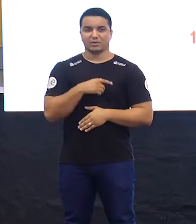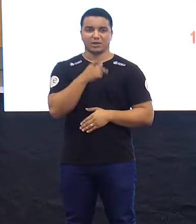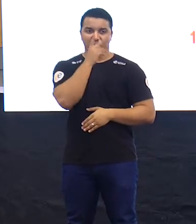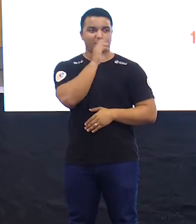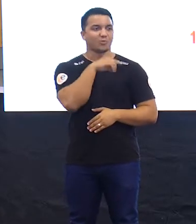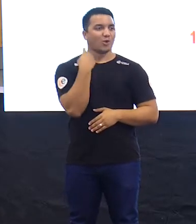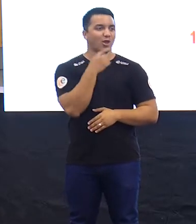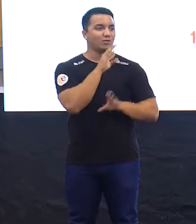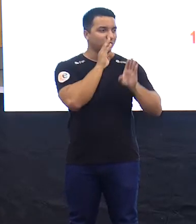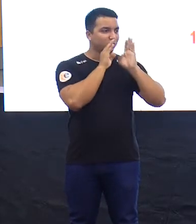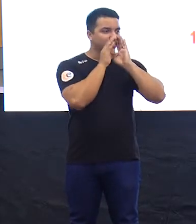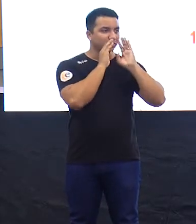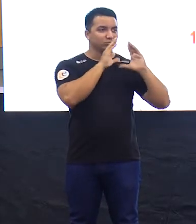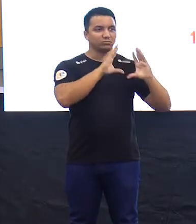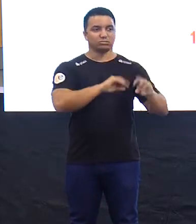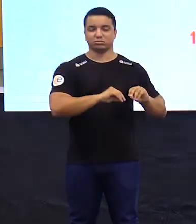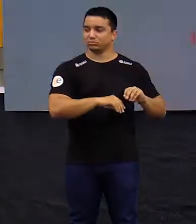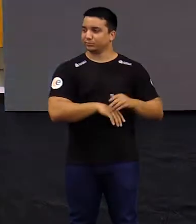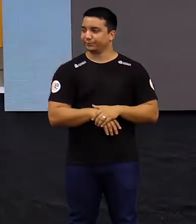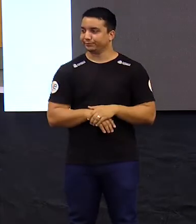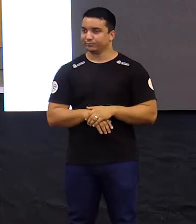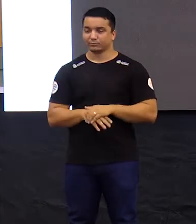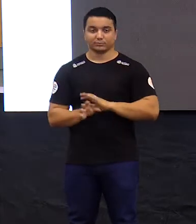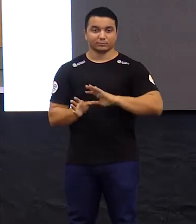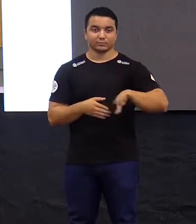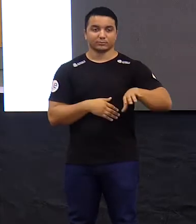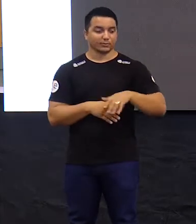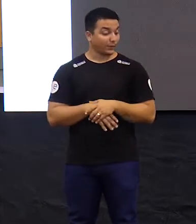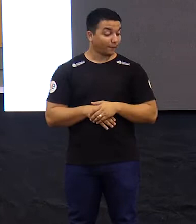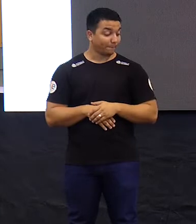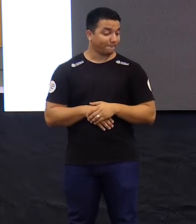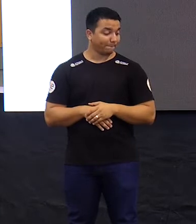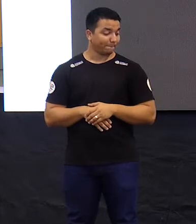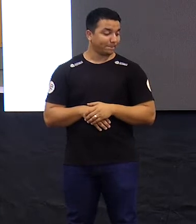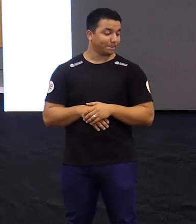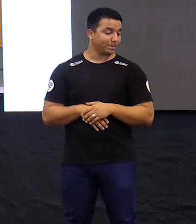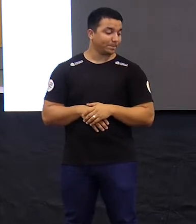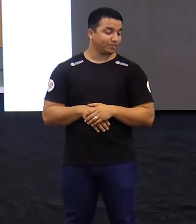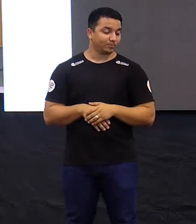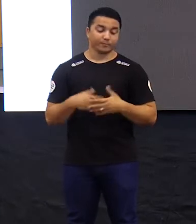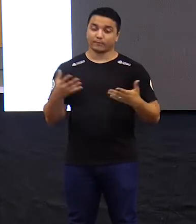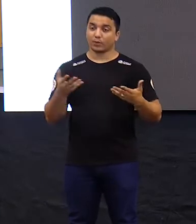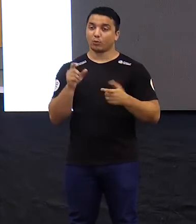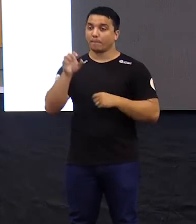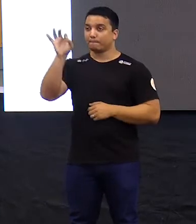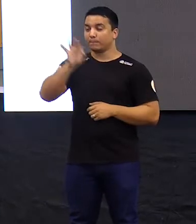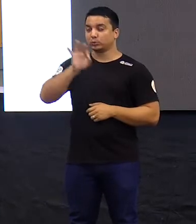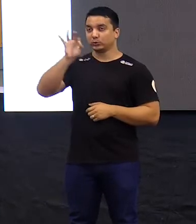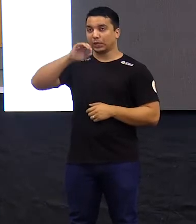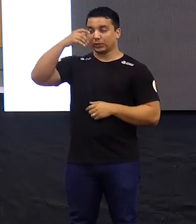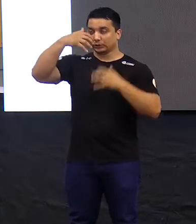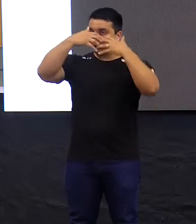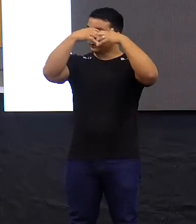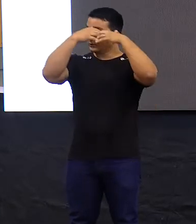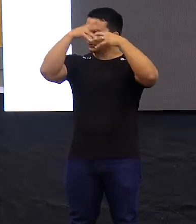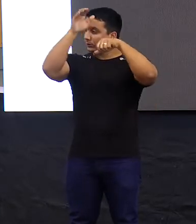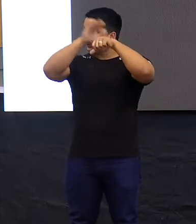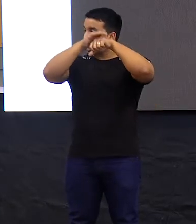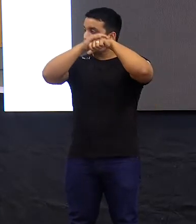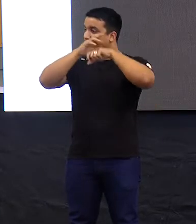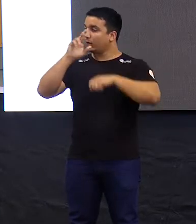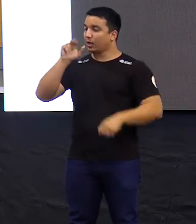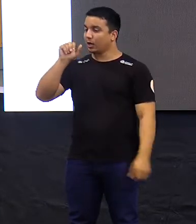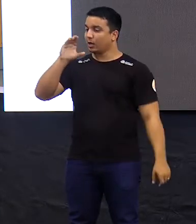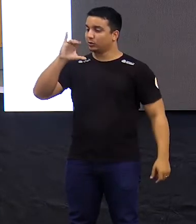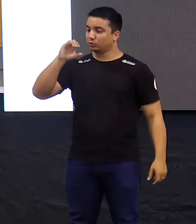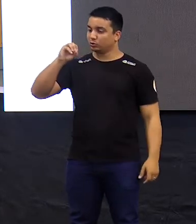morreu, não foi? Morreu total. Ó, vamos lá. Bom, vamos enfim fazer a porcentagem de cabeça.